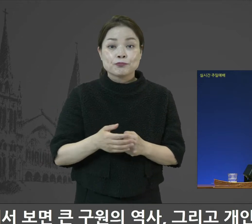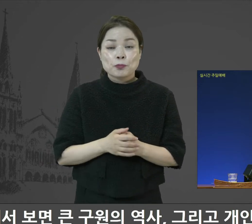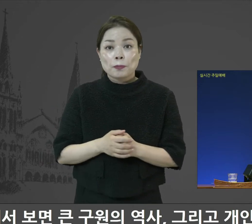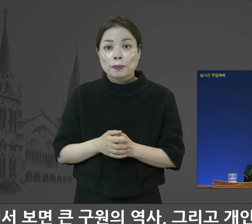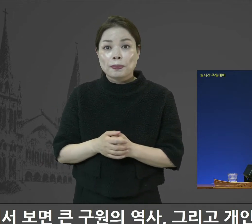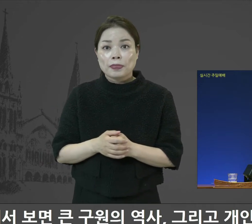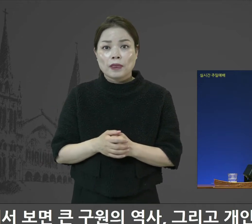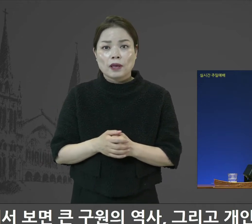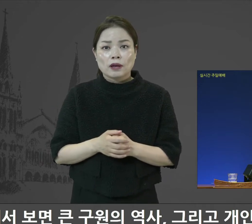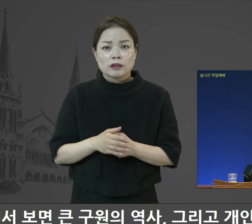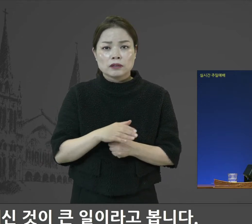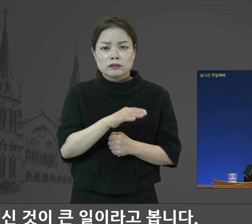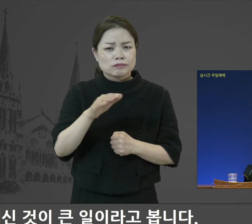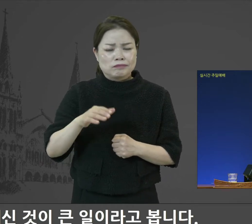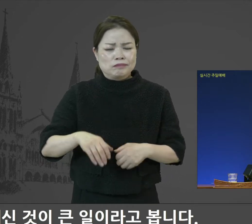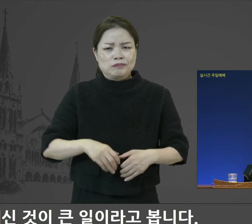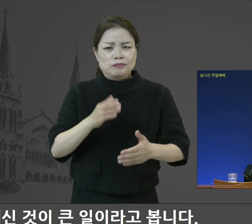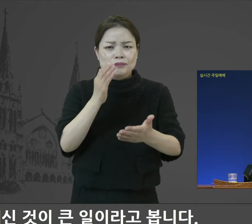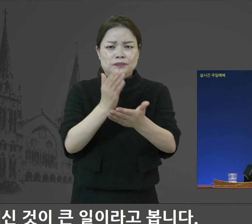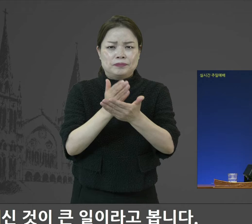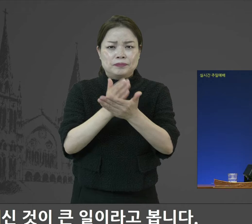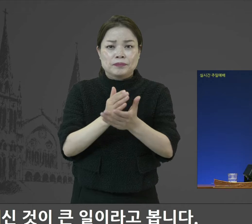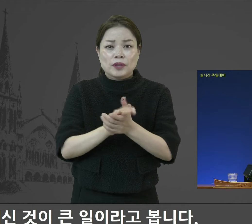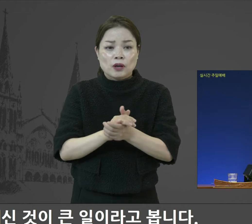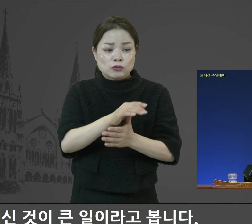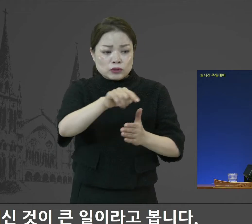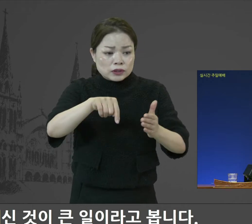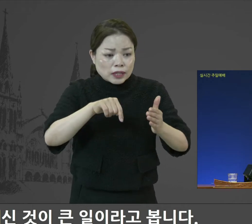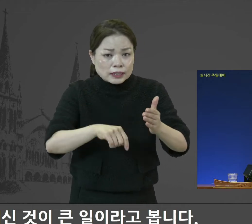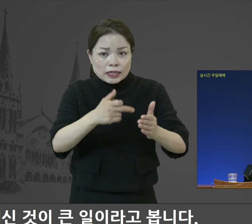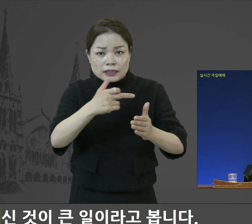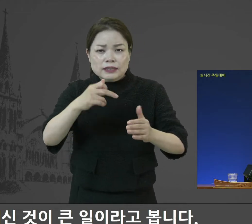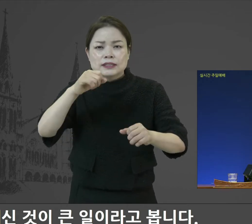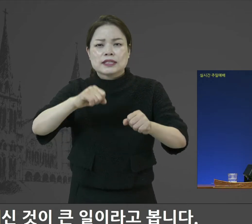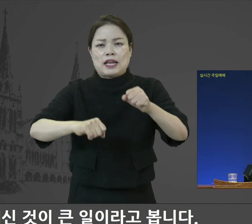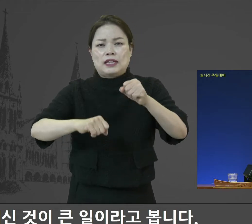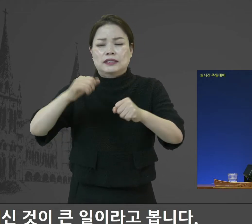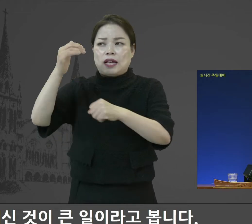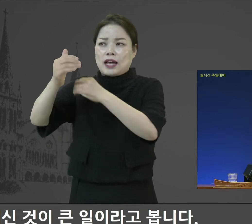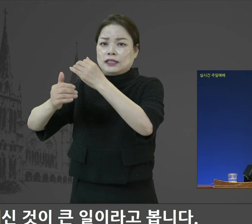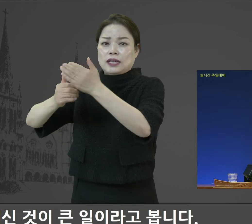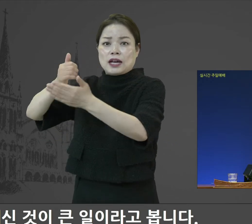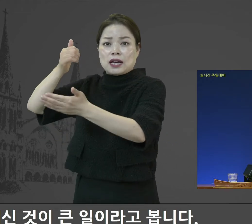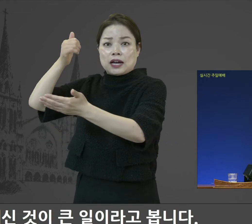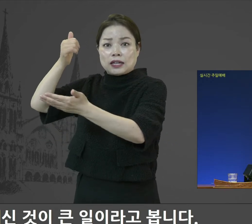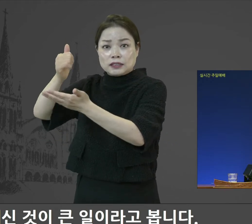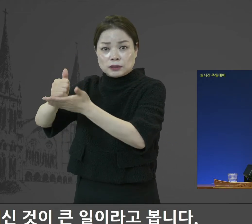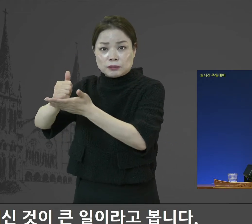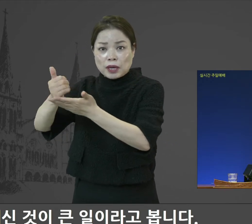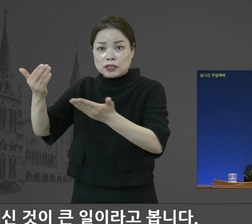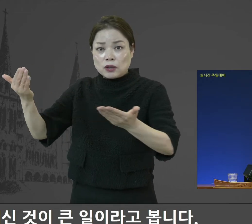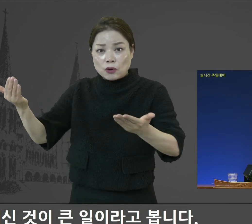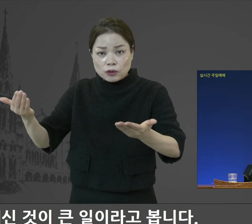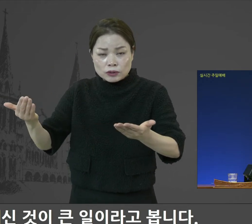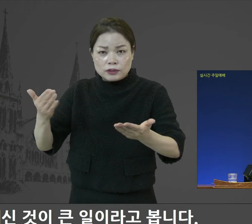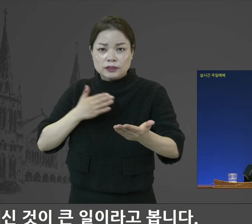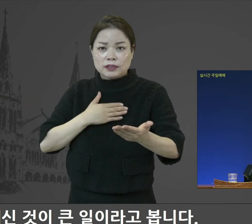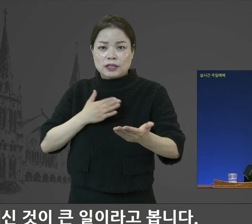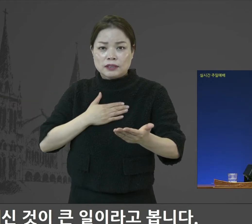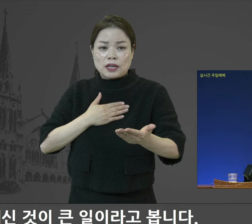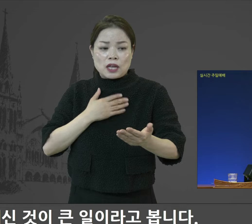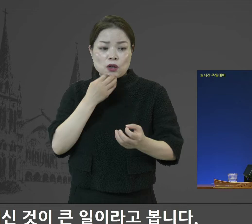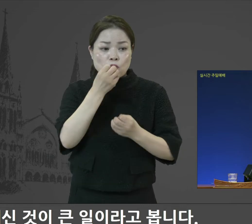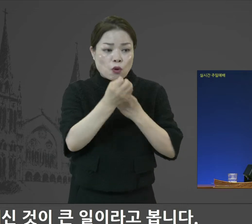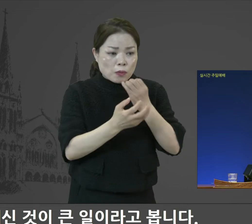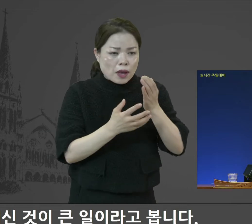우리가 우둔하지 않았으면 좋겠습니다. 우리 가운데 큰일을 행하시는 하나님의 그 역사하심을 나의